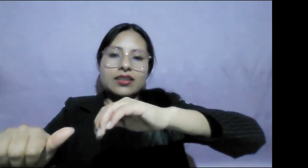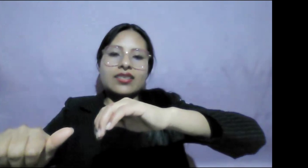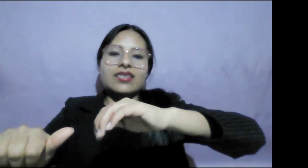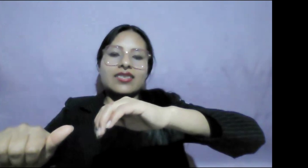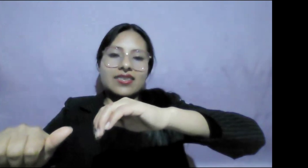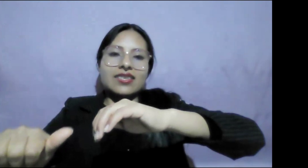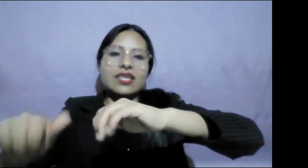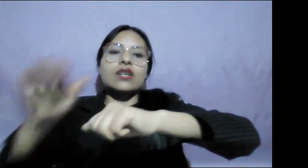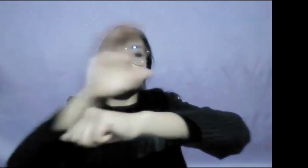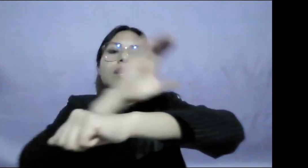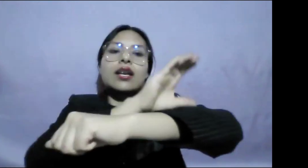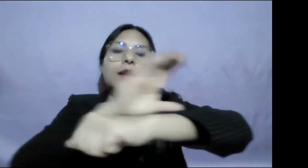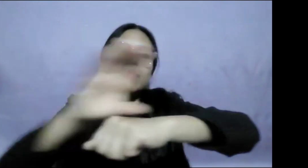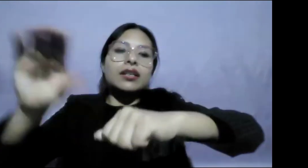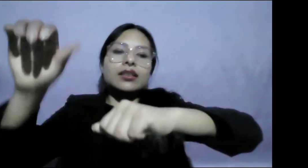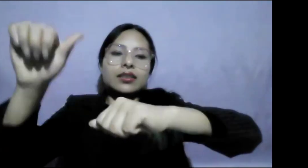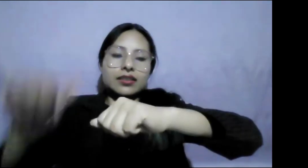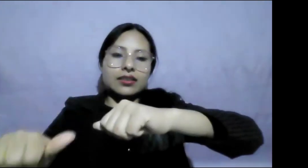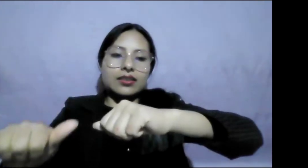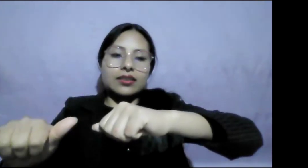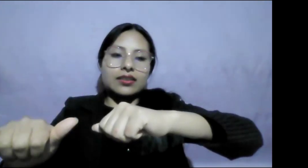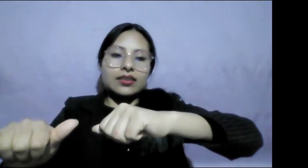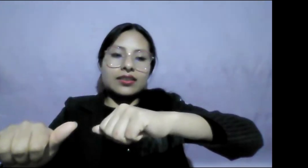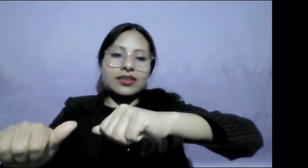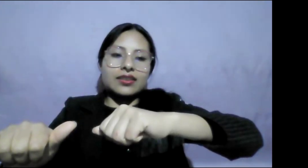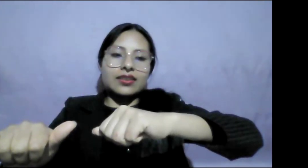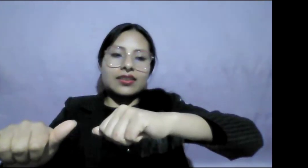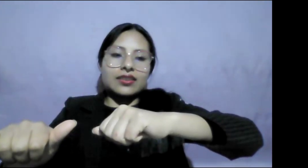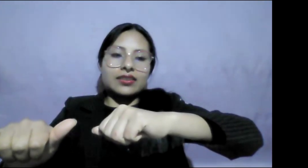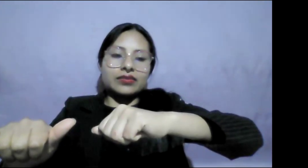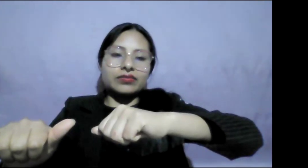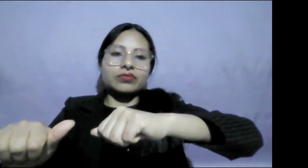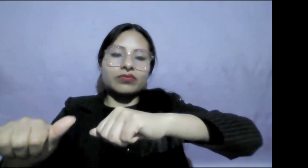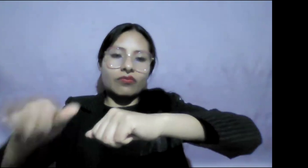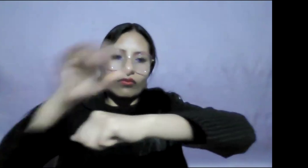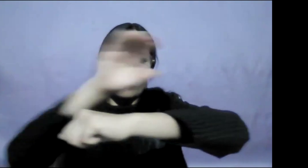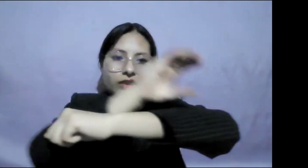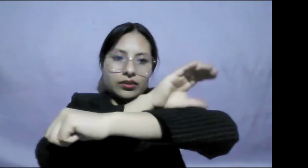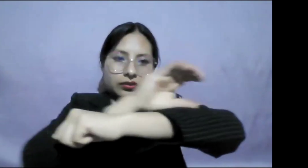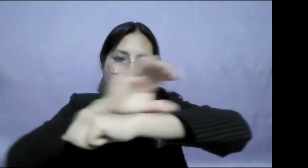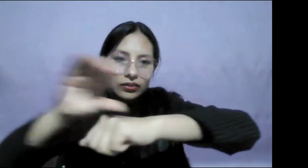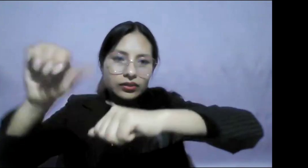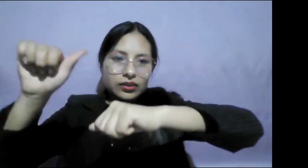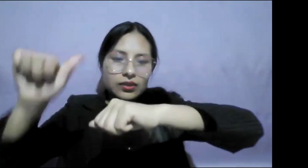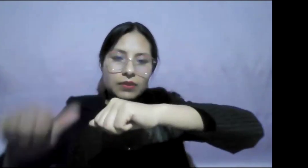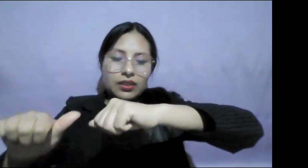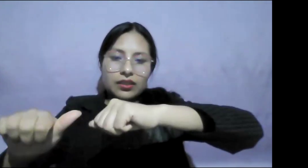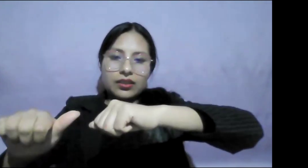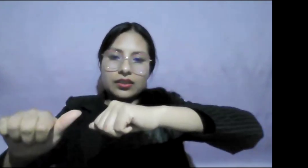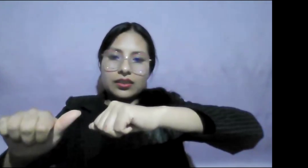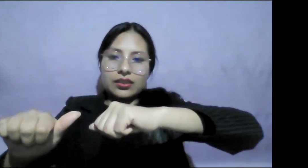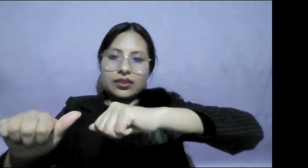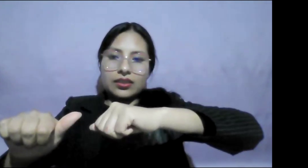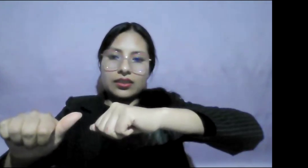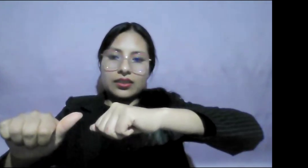linca Excelente muy bien c caja marca ya luego nos contarán